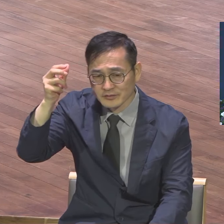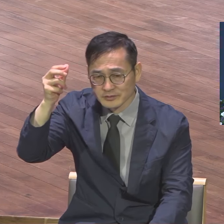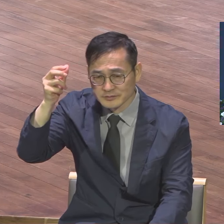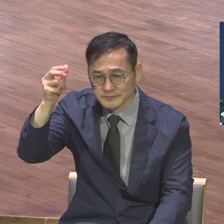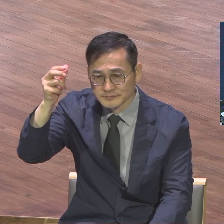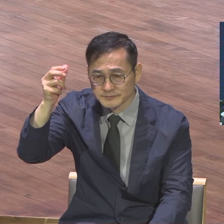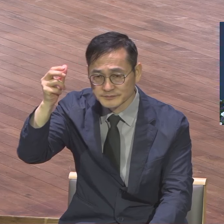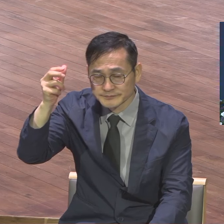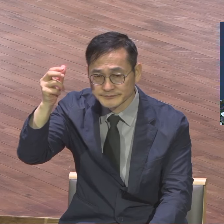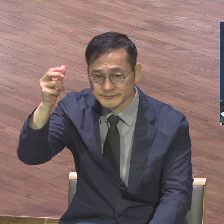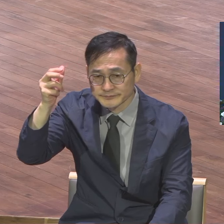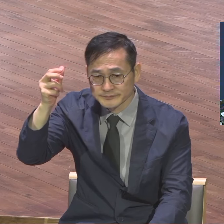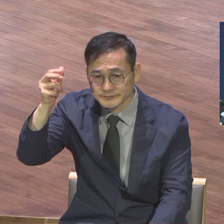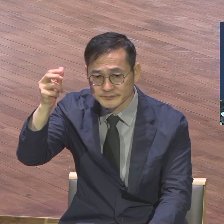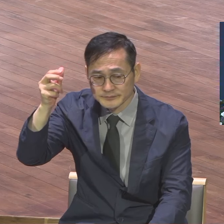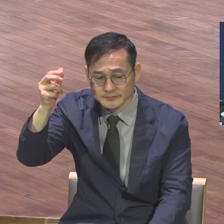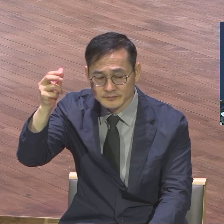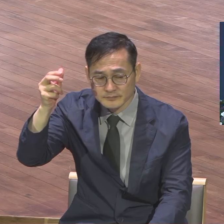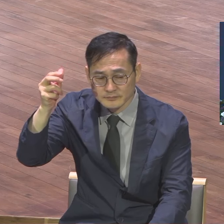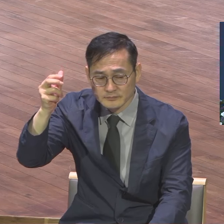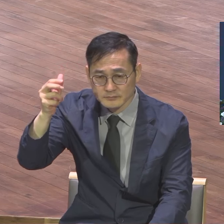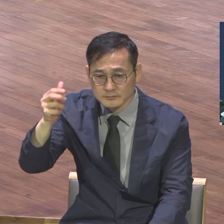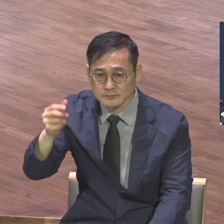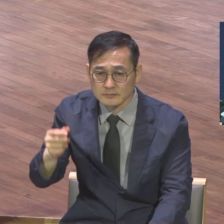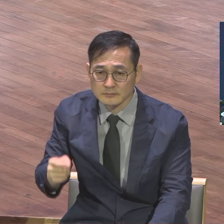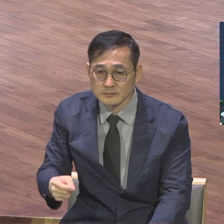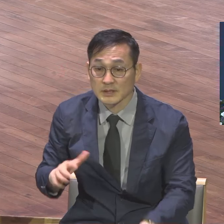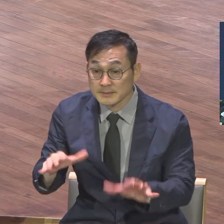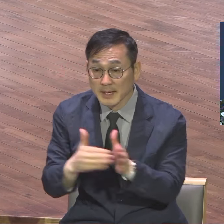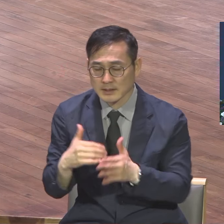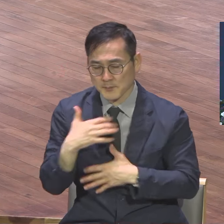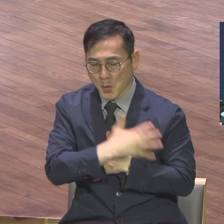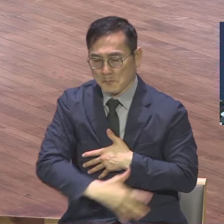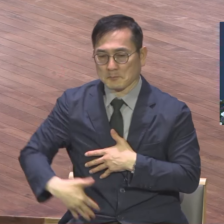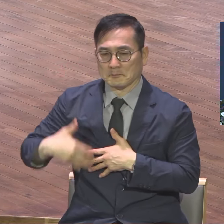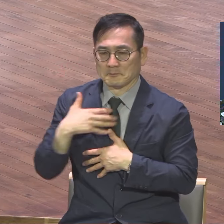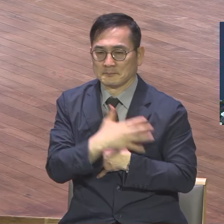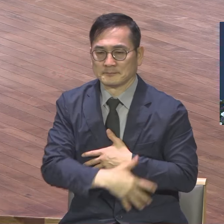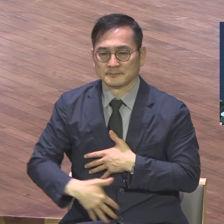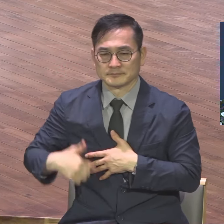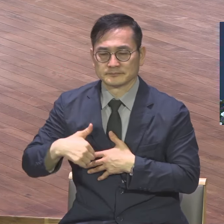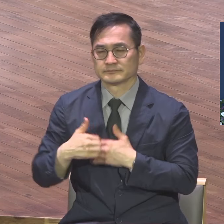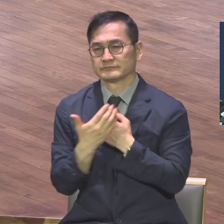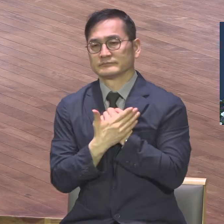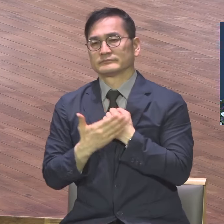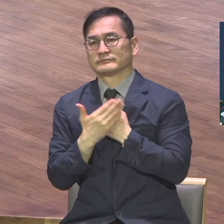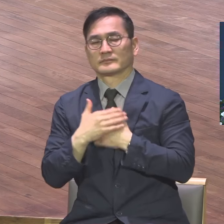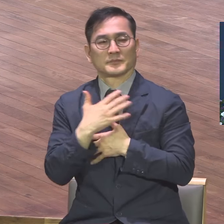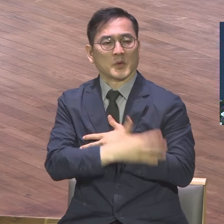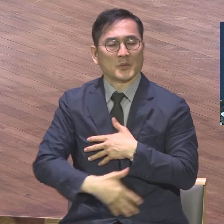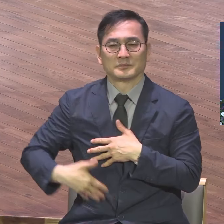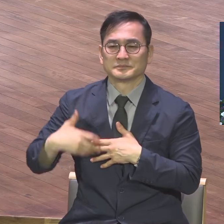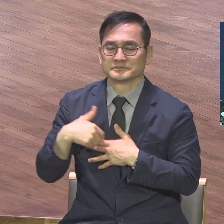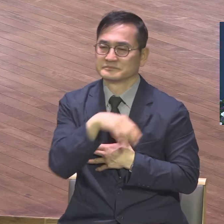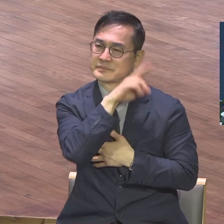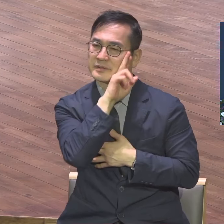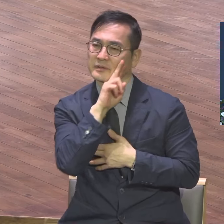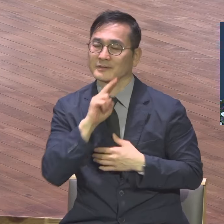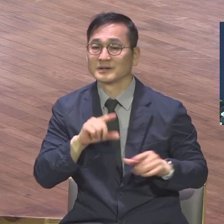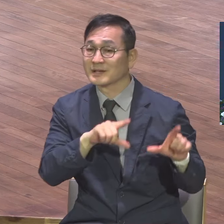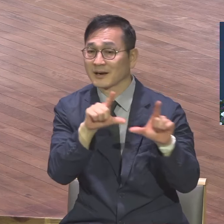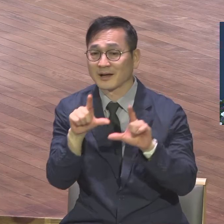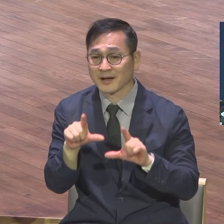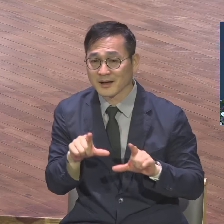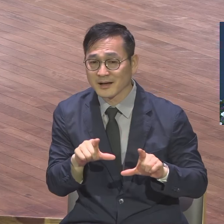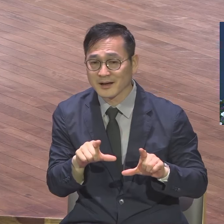존재라니까요. 근데 여러분 육체로 늘 살아왔잖아요. 영적 존재. 영적 존재가 뭐냐? 하나님과 교제하는 게